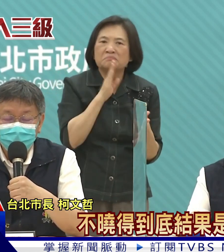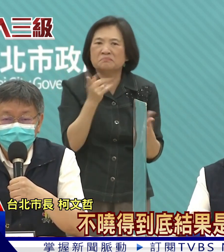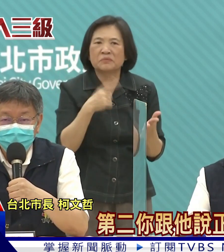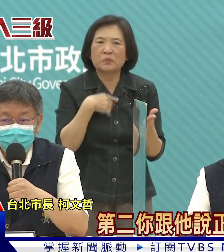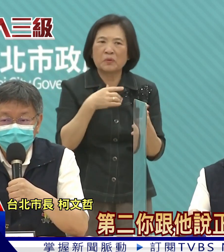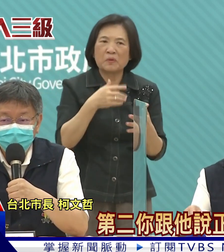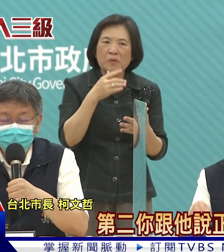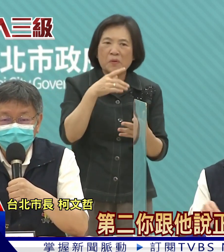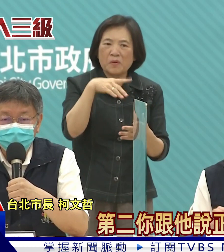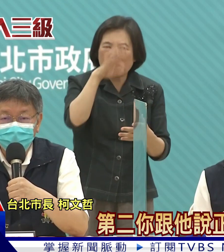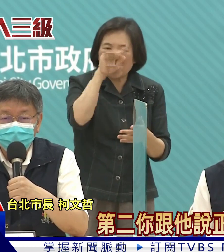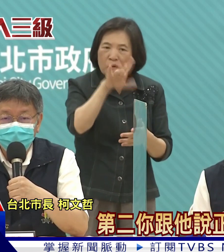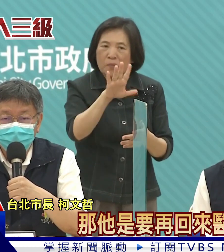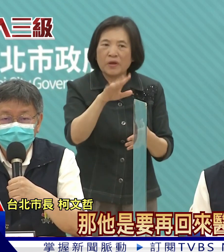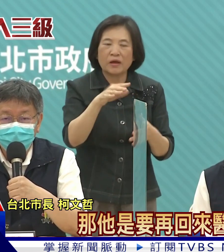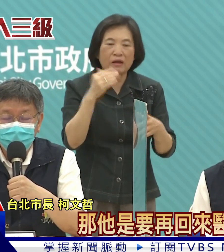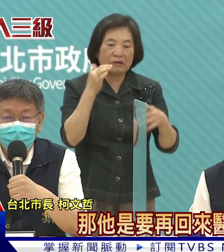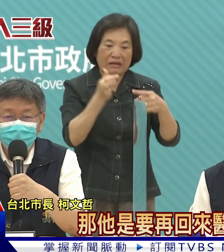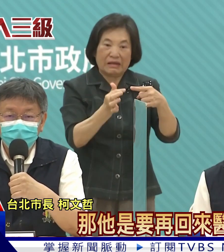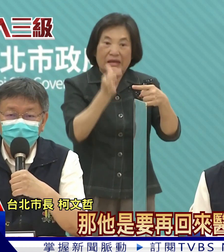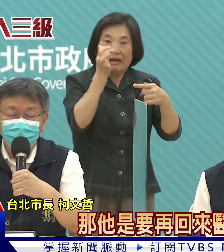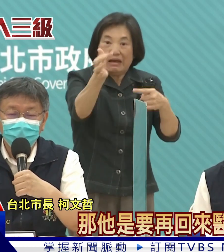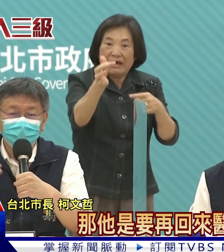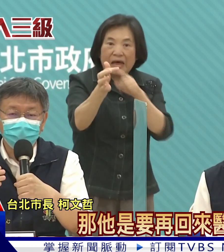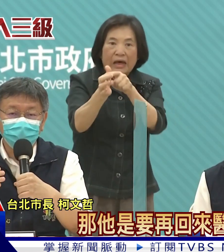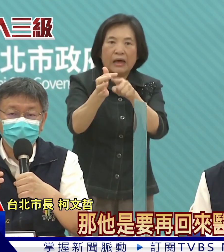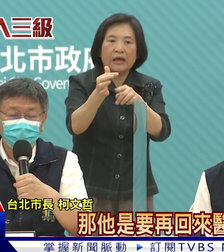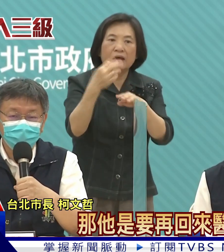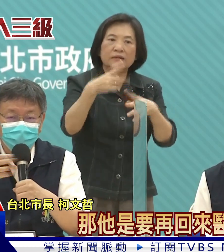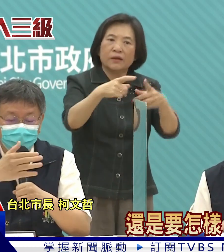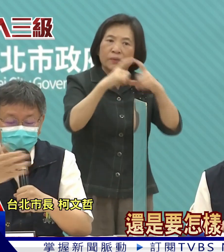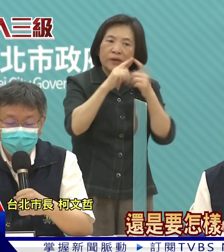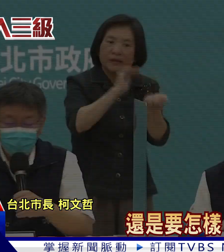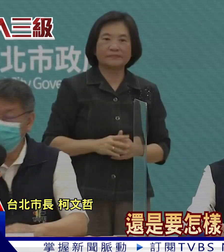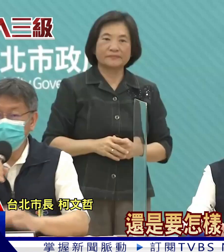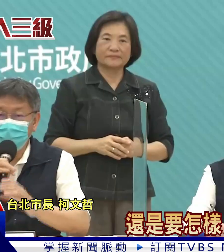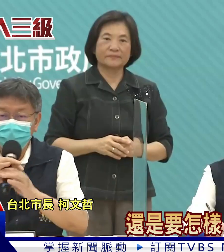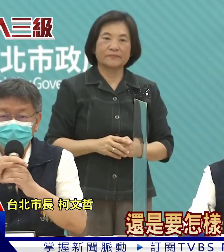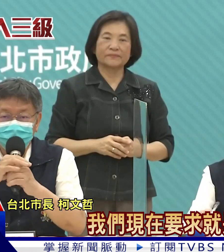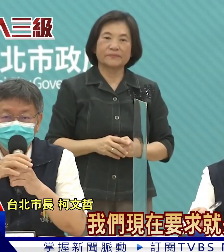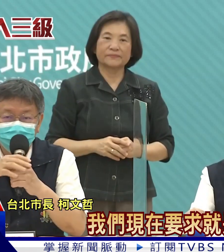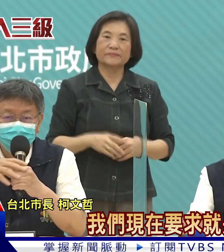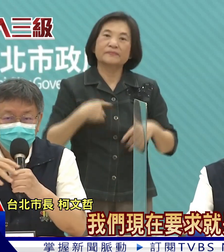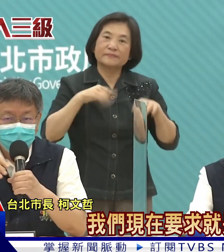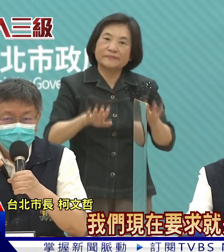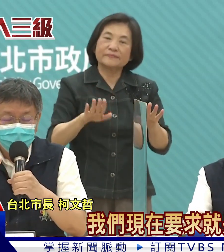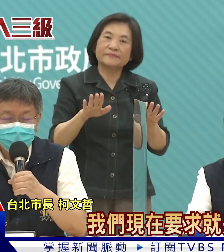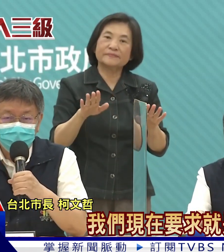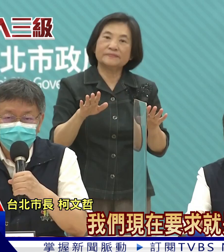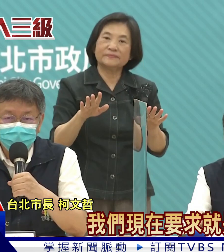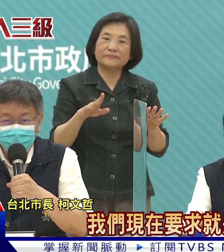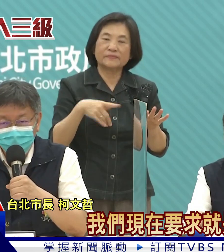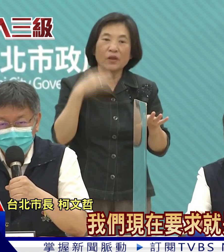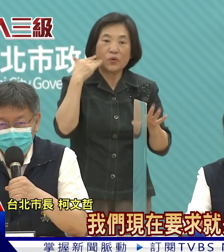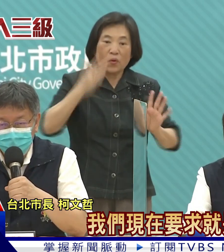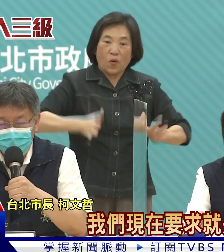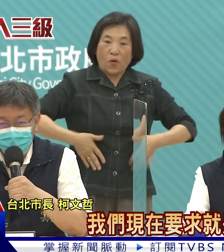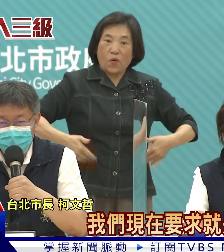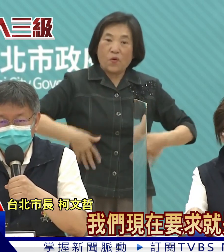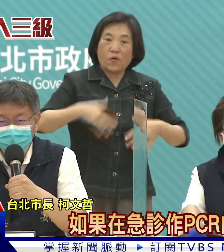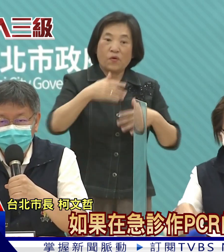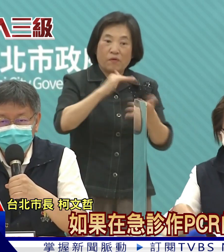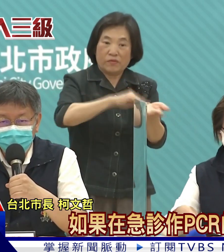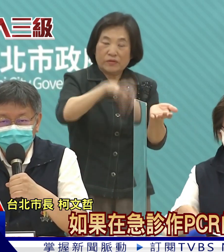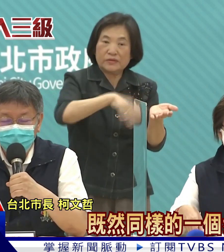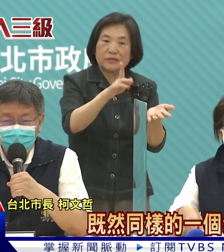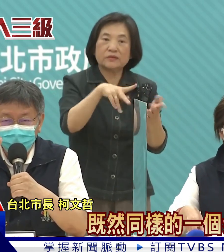怎样。第二，你跟他说正的，那他还要再回来医院吗？还是要怎样？我们现在要求就是说，如果在急诊做